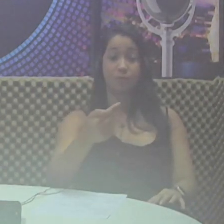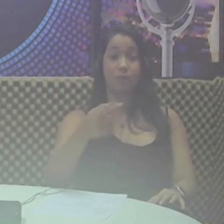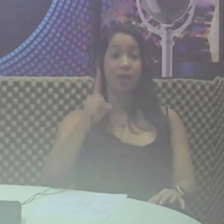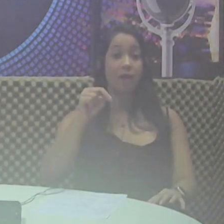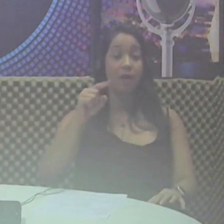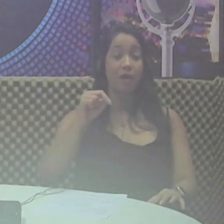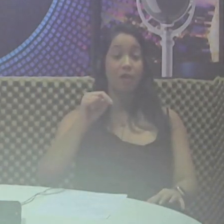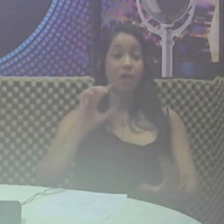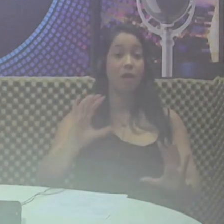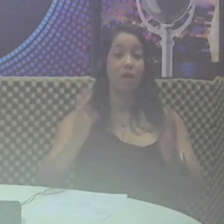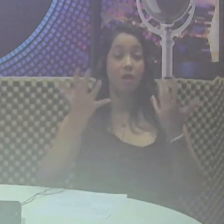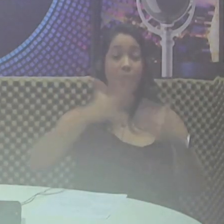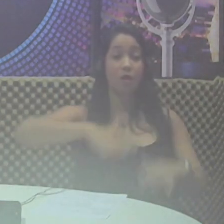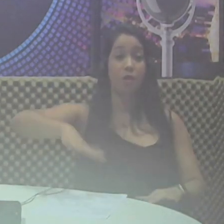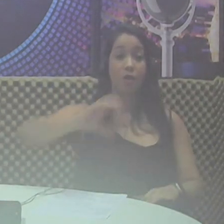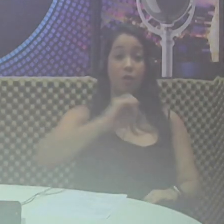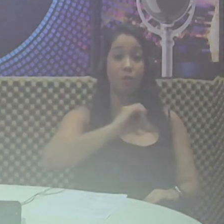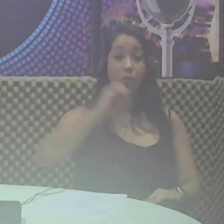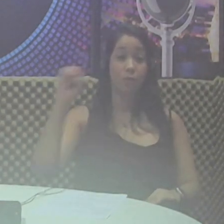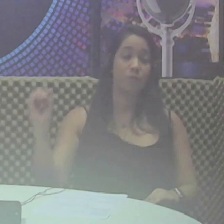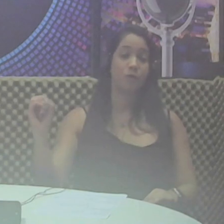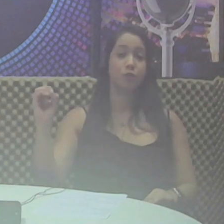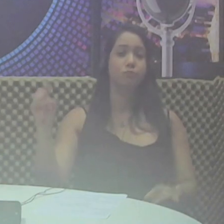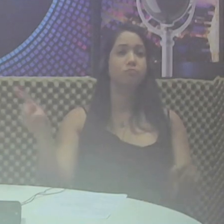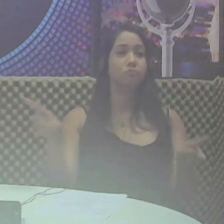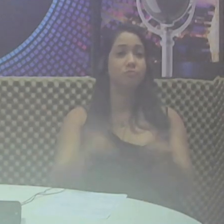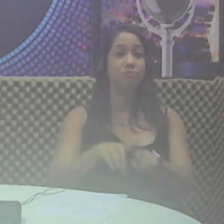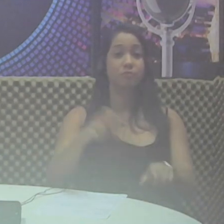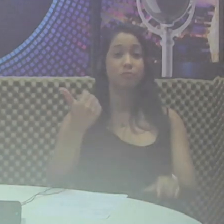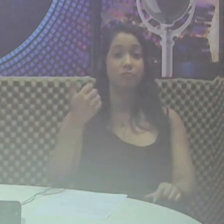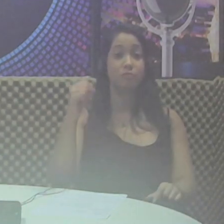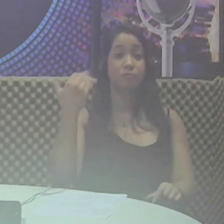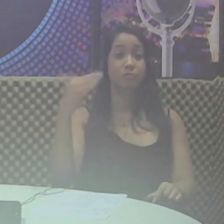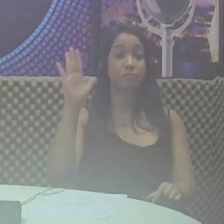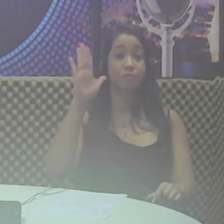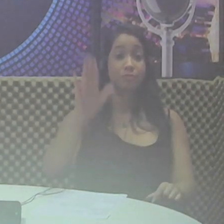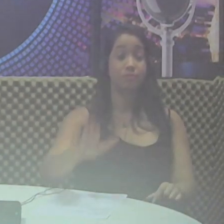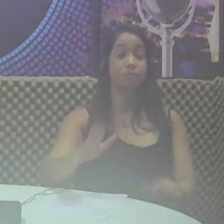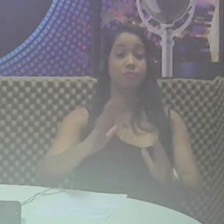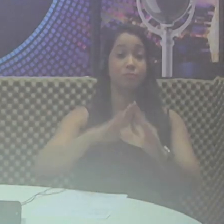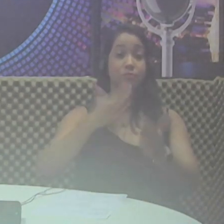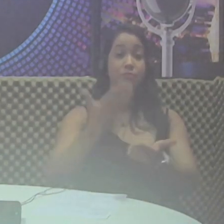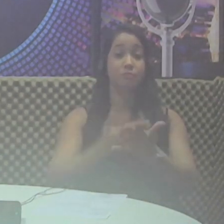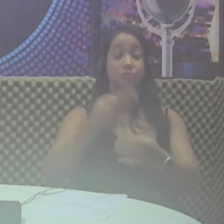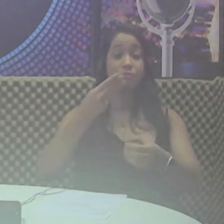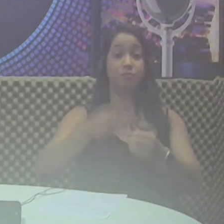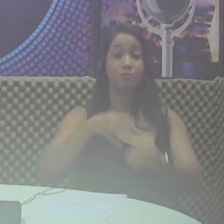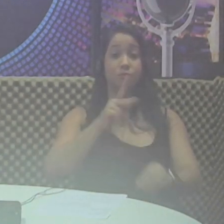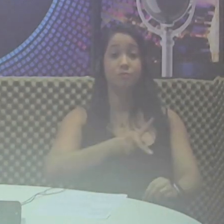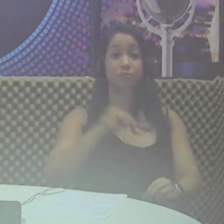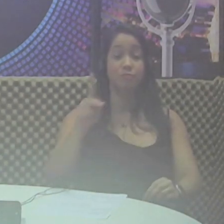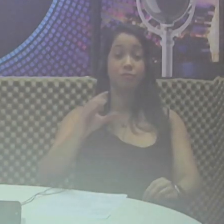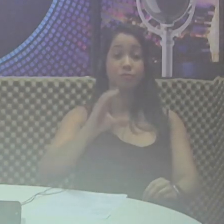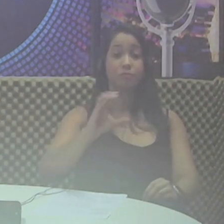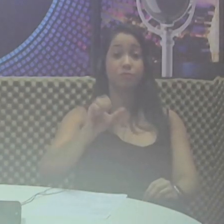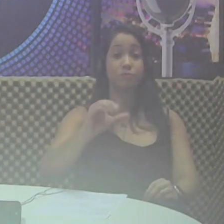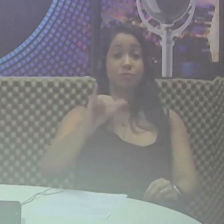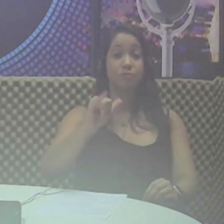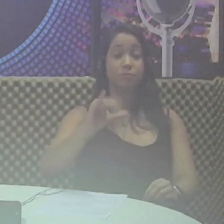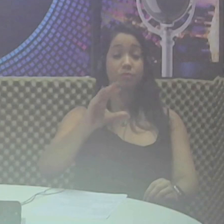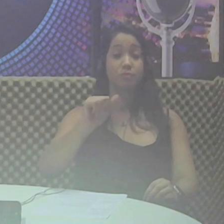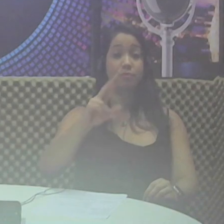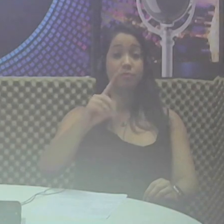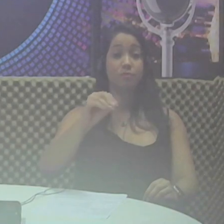do Fórum Regional Oeste, também às 18h30 da tarde, na Escola Municipal Professora Ceci Cardoso